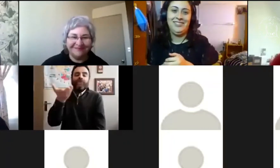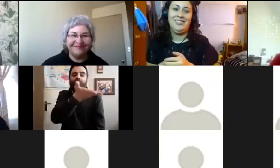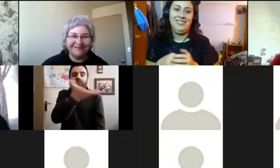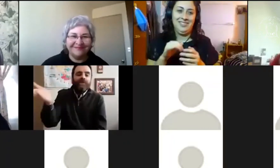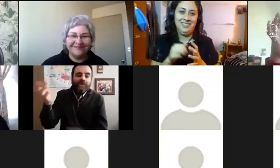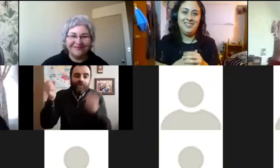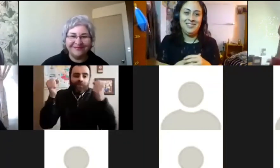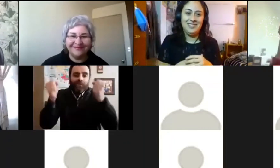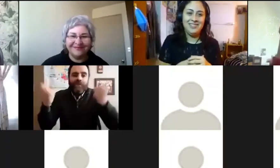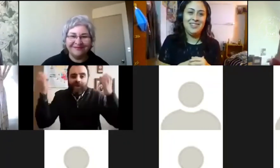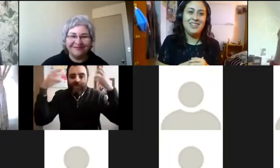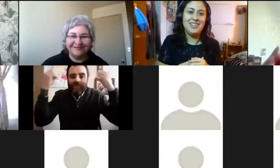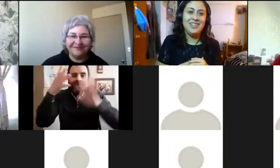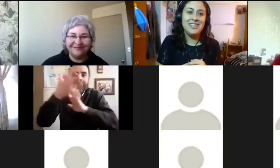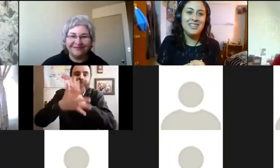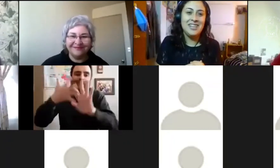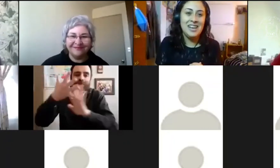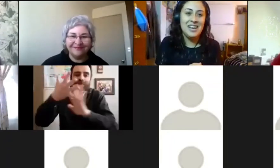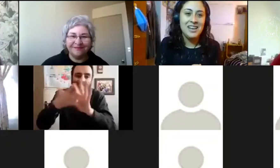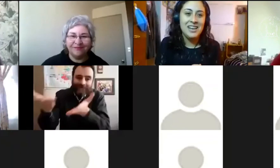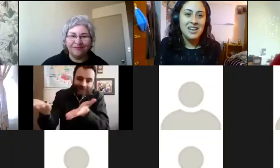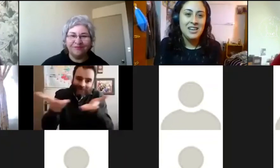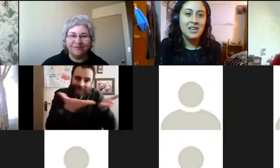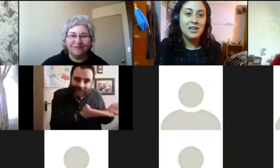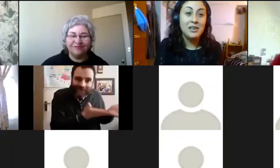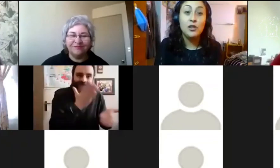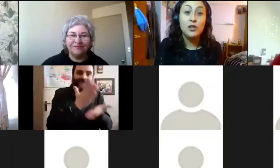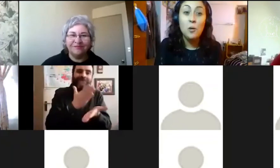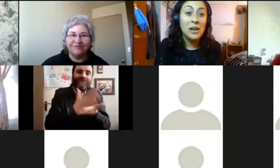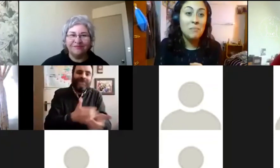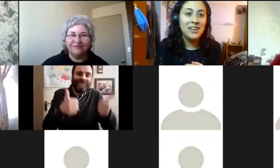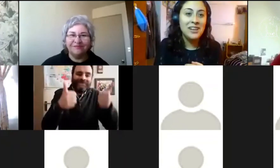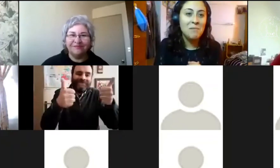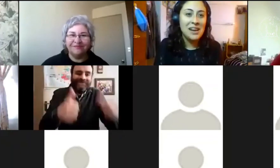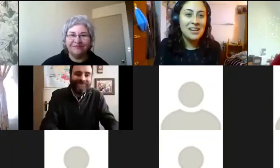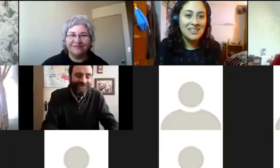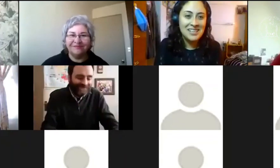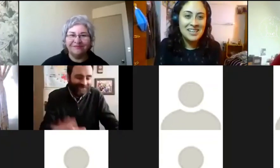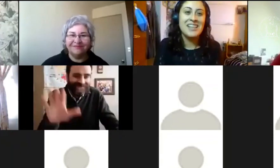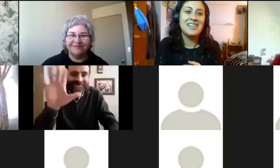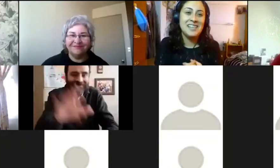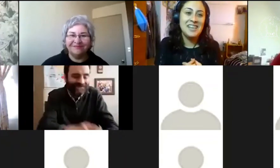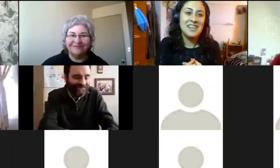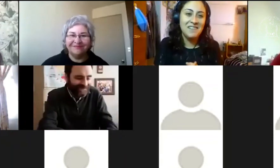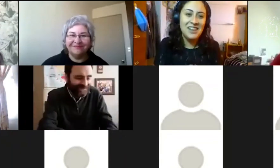Súper. Dice, y todos pueden aprender lengua de señas, dice,